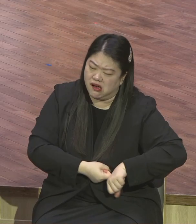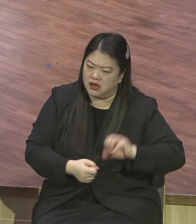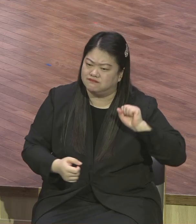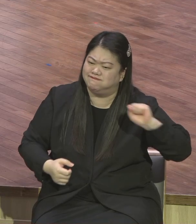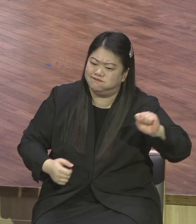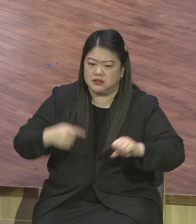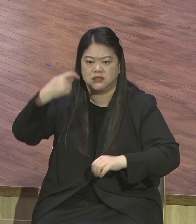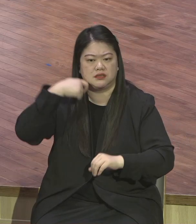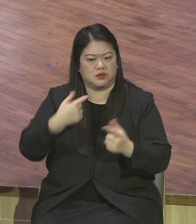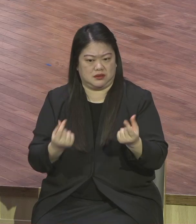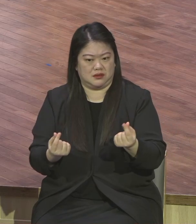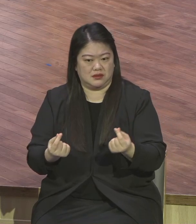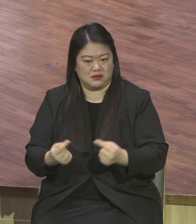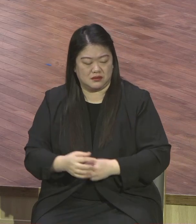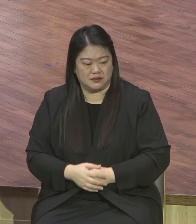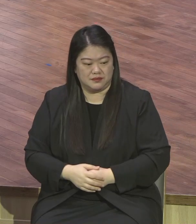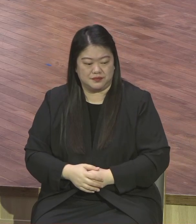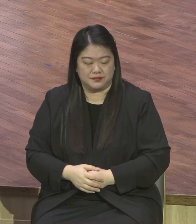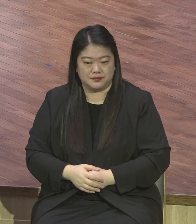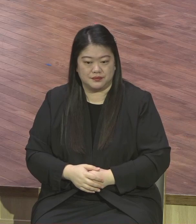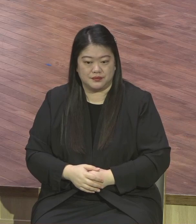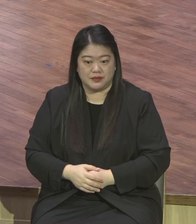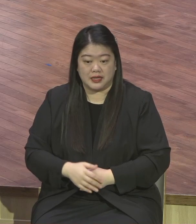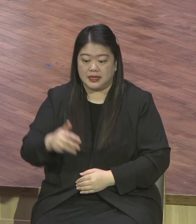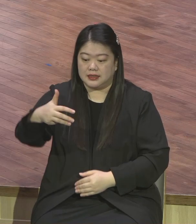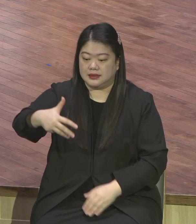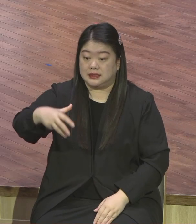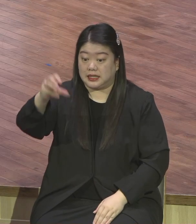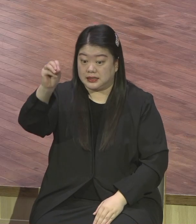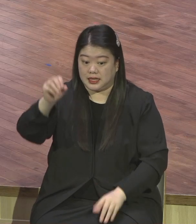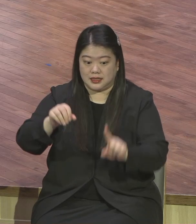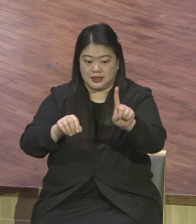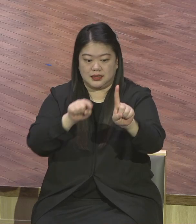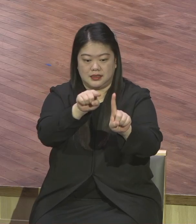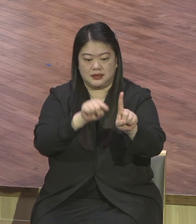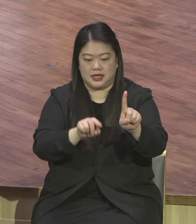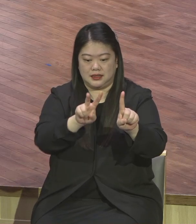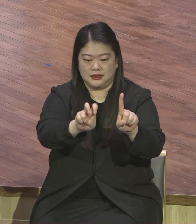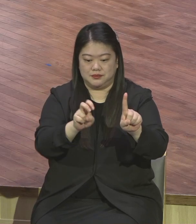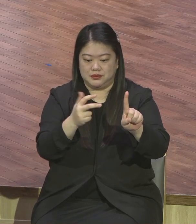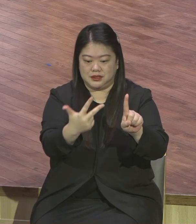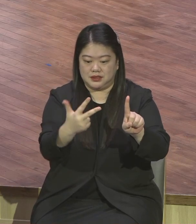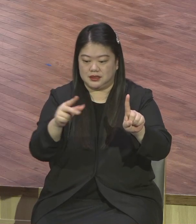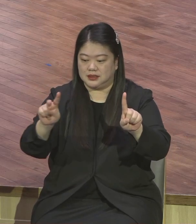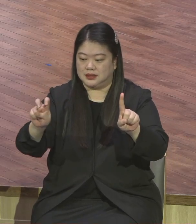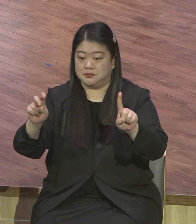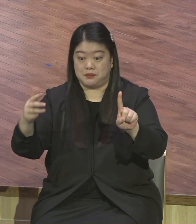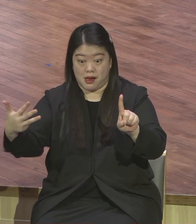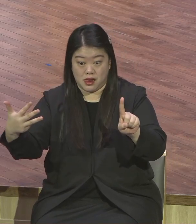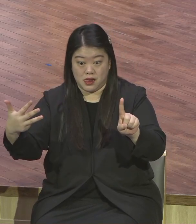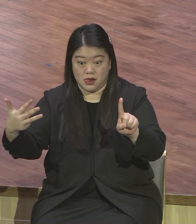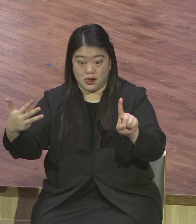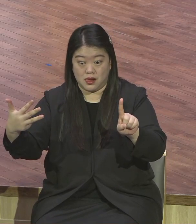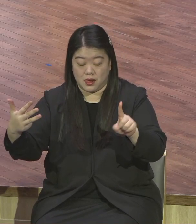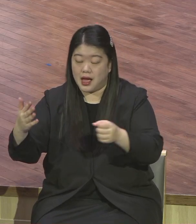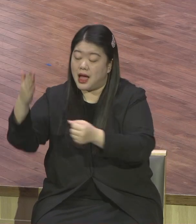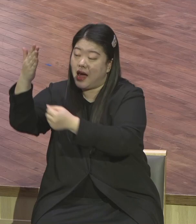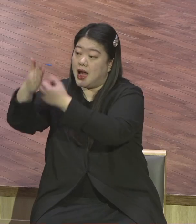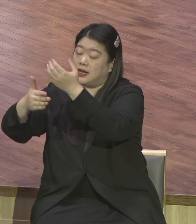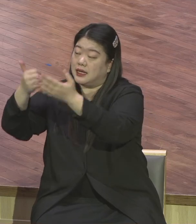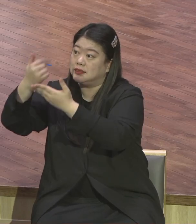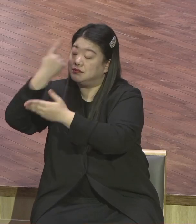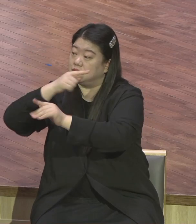지원받은 창세기 1장 27절에 하나님 형상으로 만들었다. 하나님처럼 만들었다. 하나님이 누구? 하나님